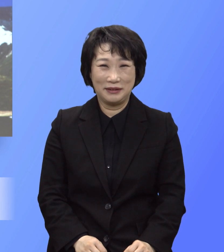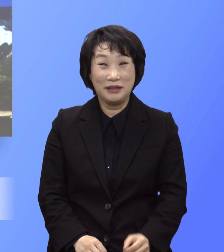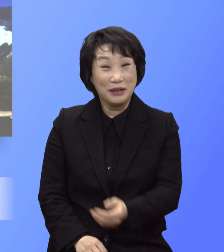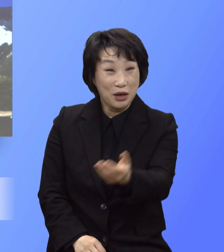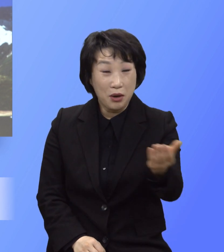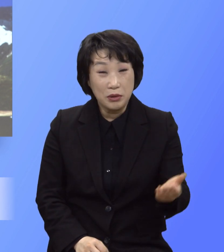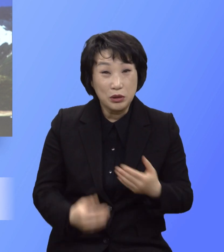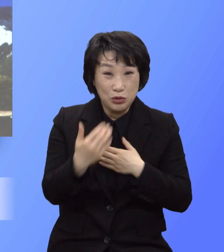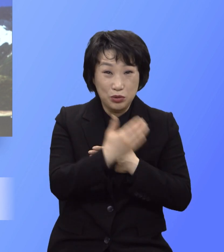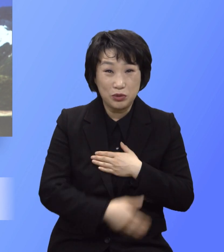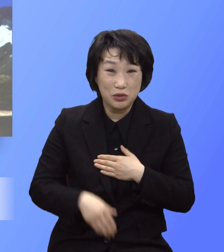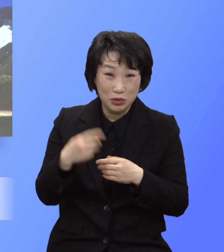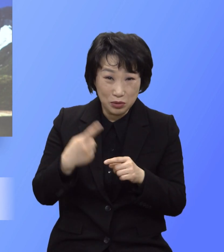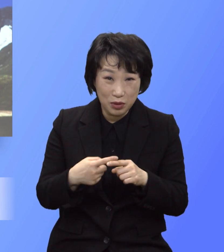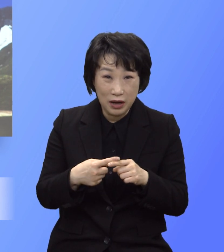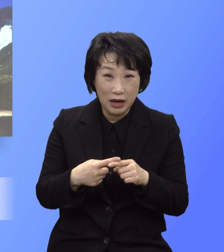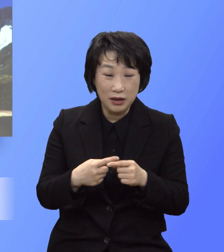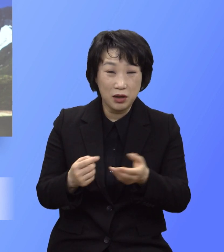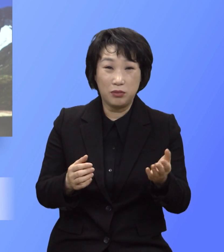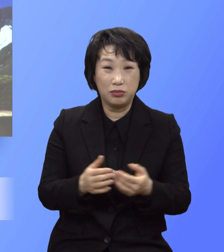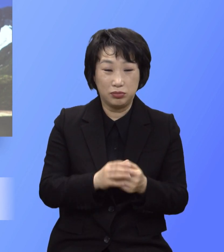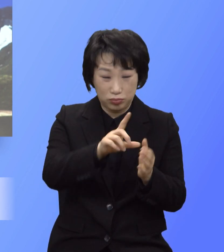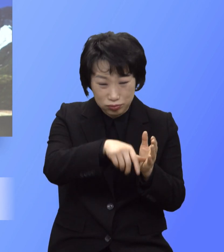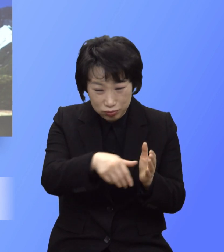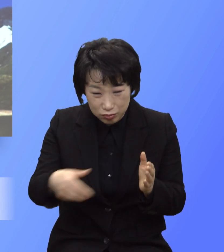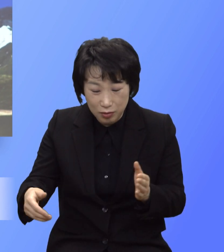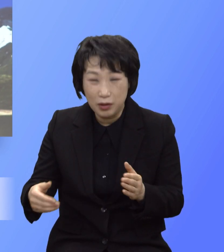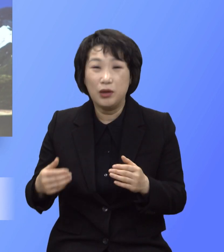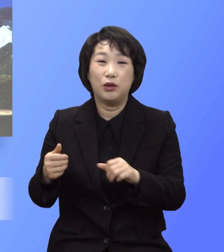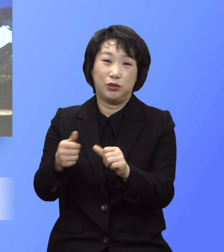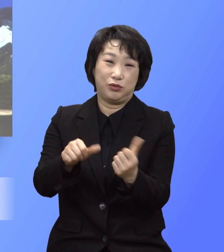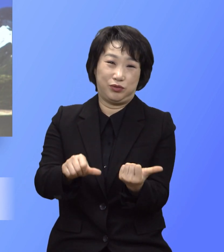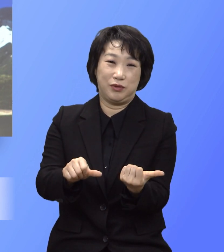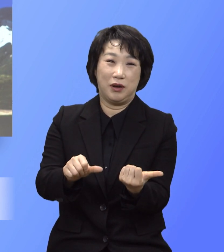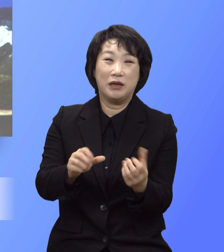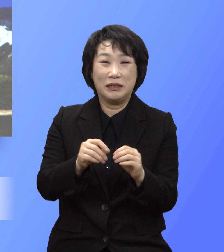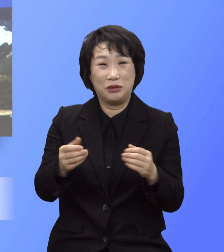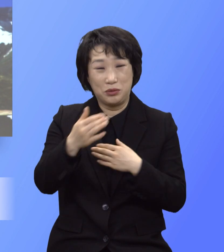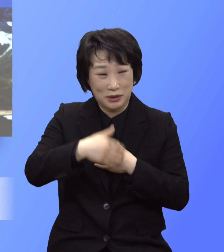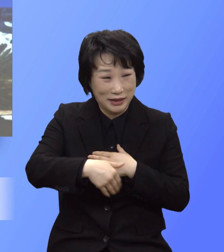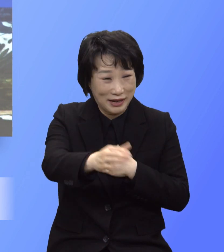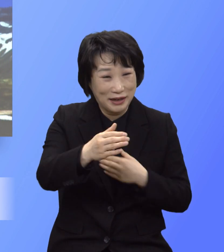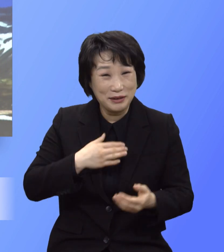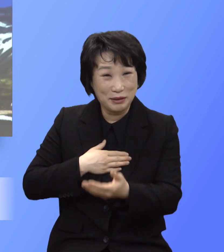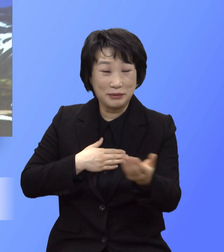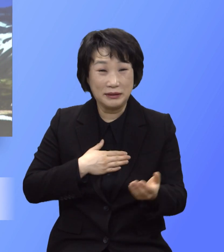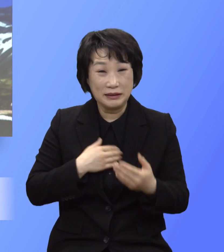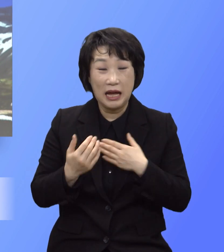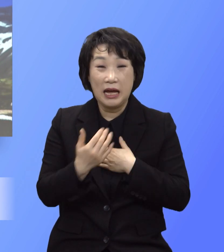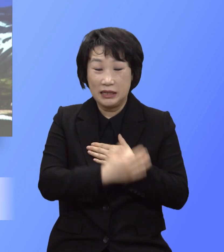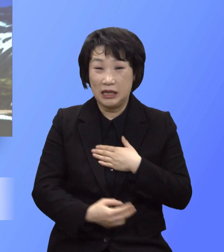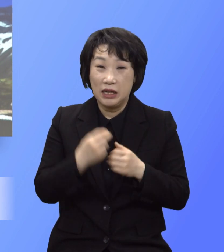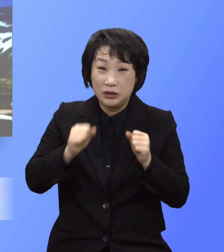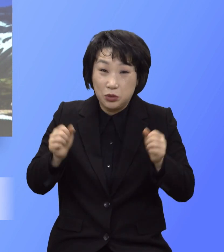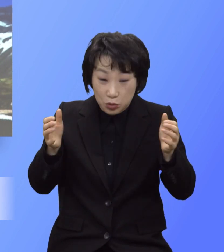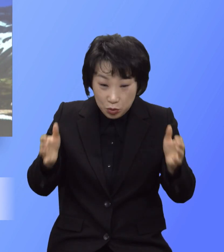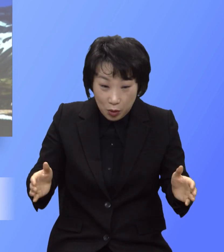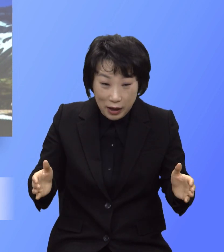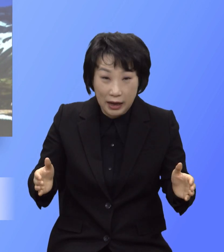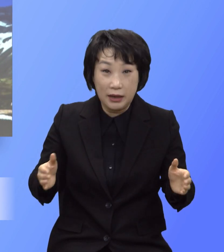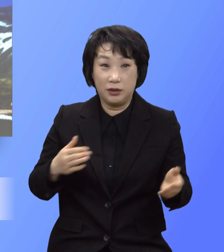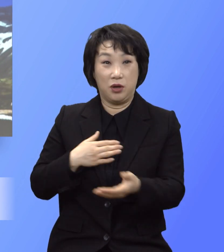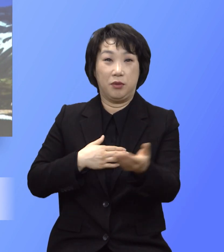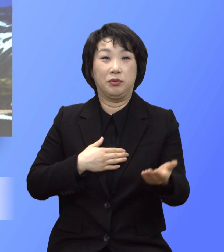여러분의 육신도 유통기한 지나면 흙으로 돌아가야 돼. 내가 이 땅에 유통기한이 있을